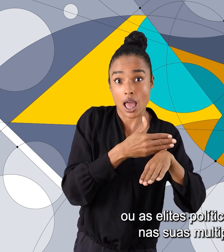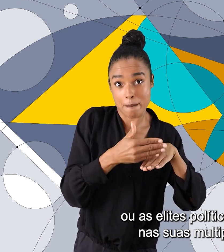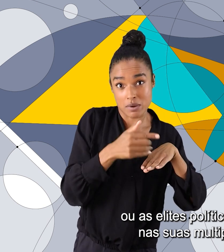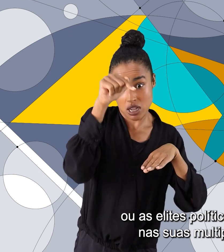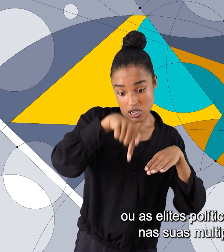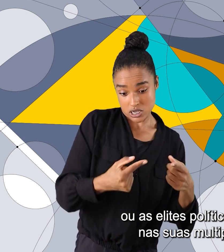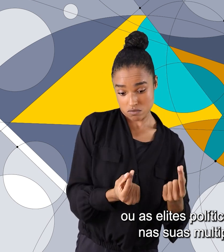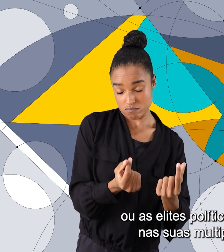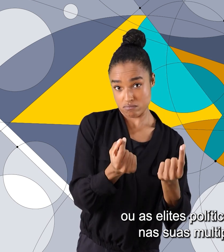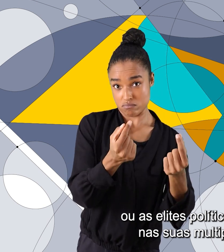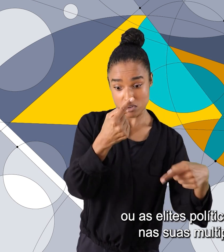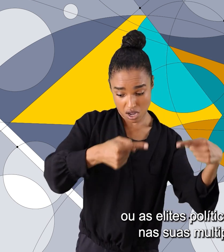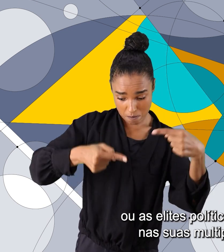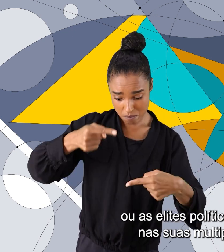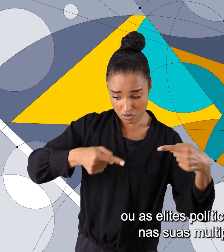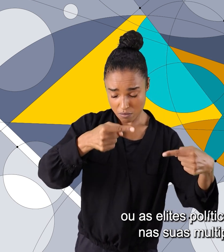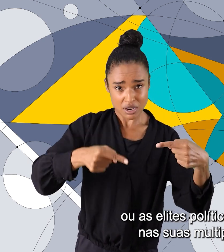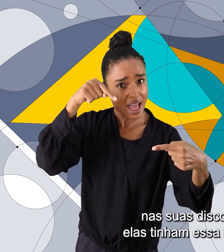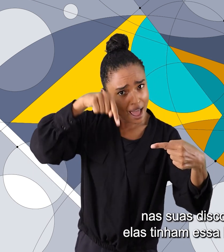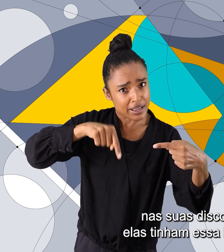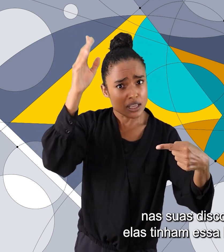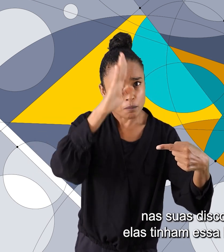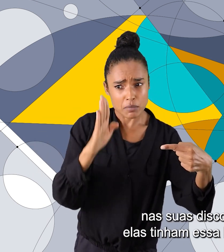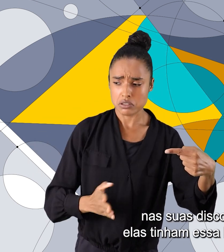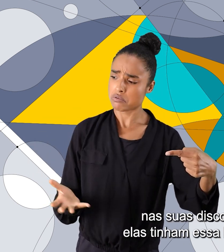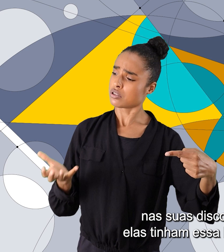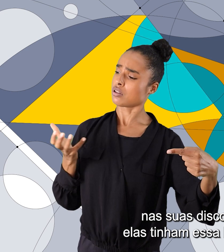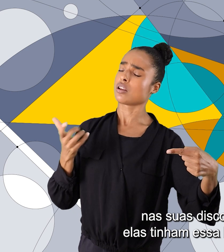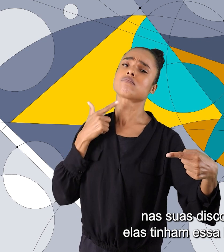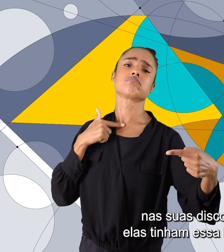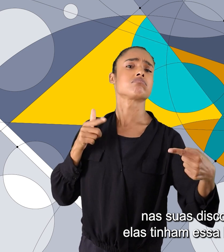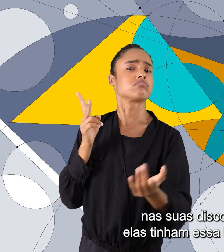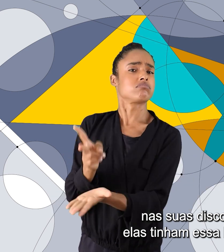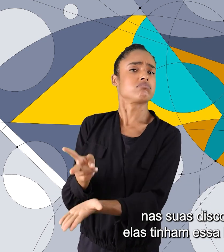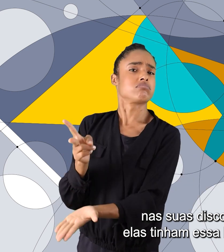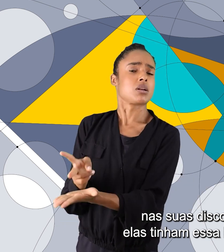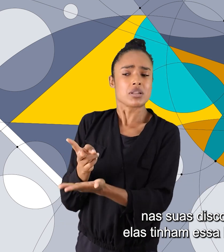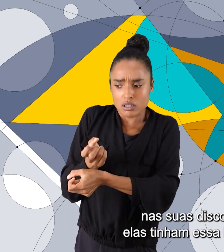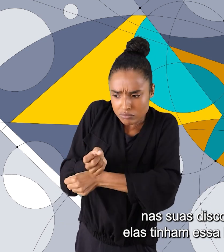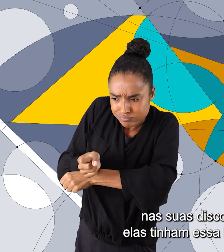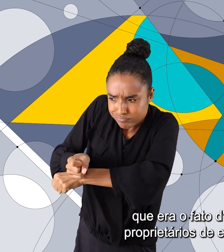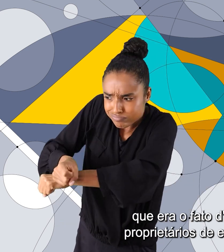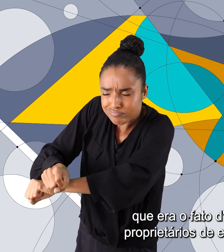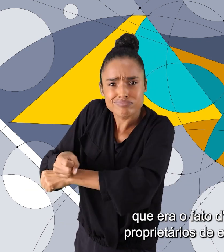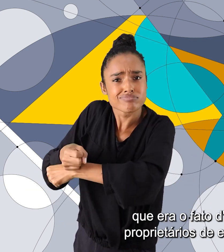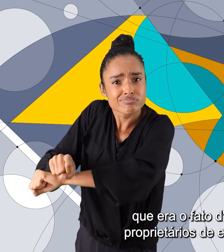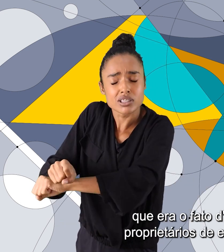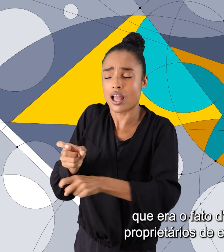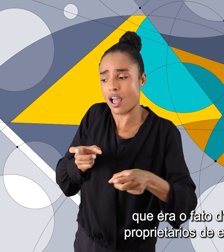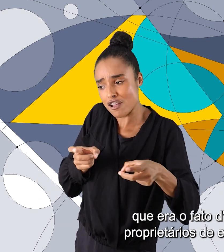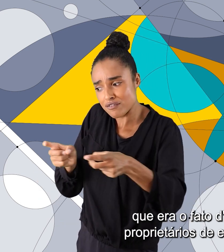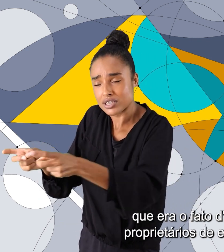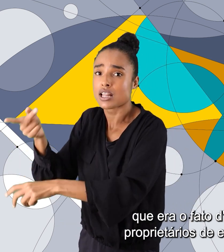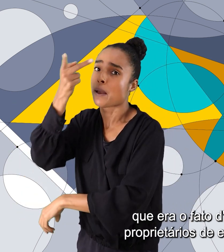elites políticas brasileiras, nas suas multiplicidade, nas suas discordâncias. Elas tinham essa base comum, que era o fato de eles